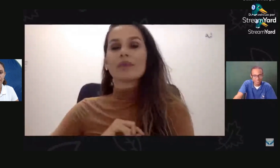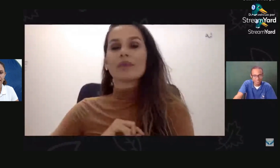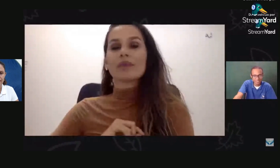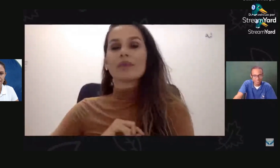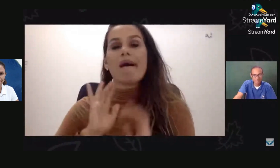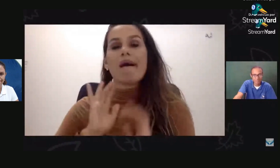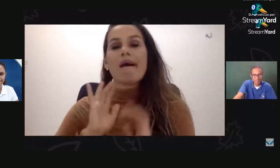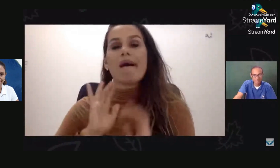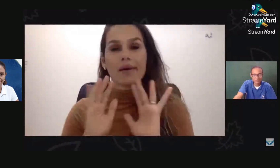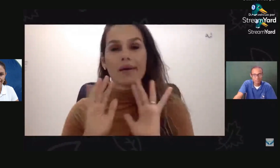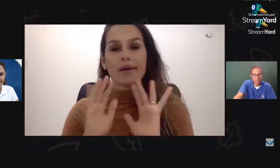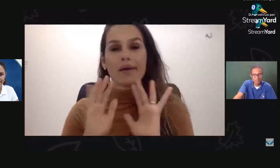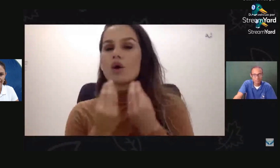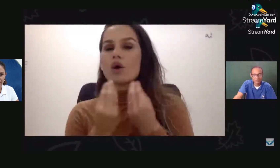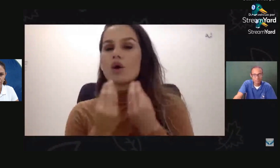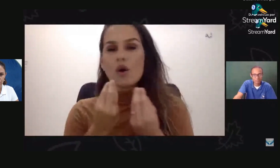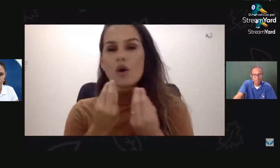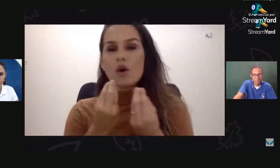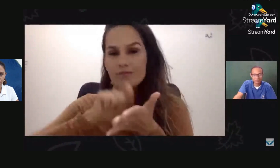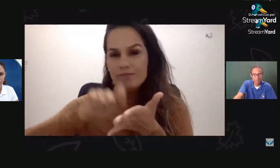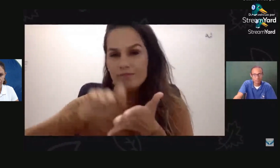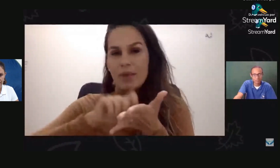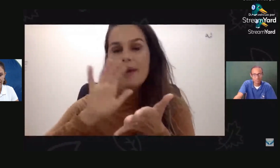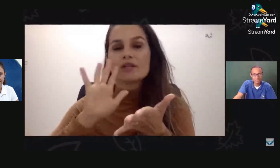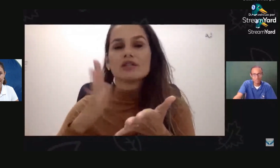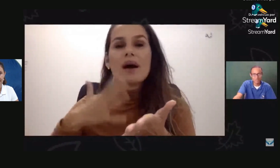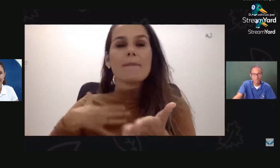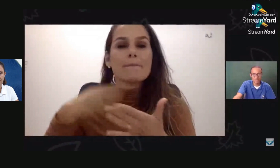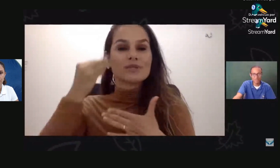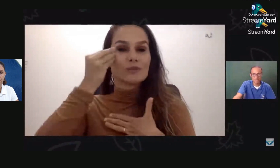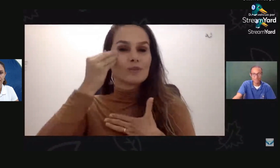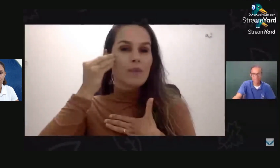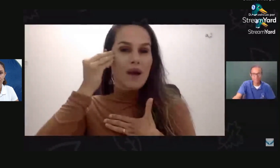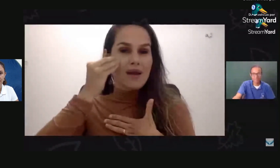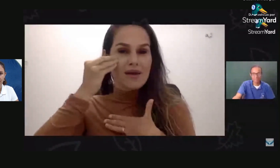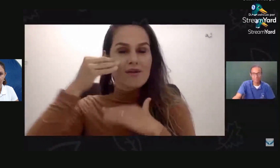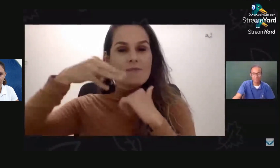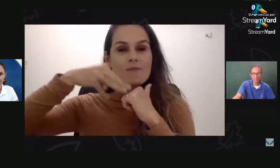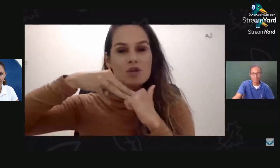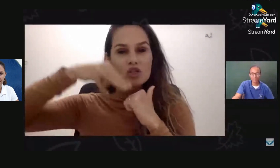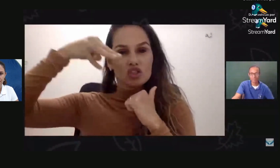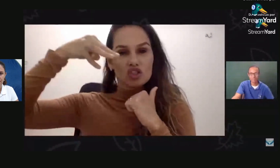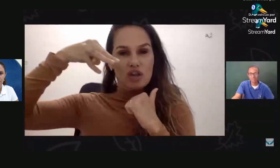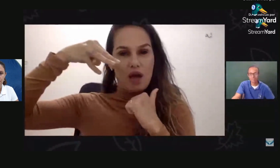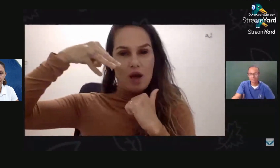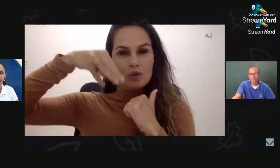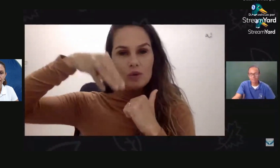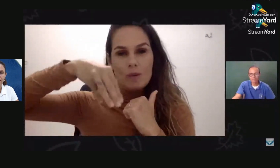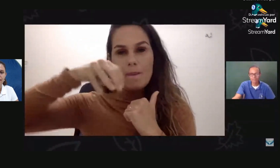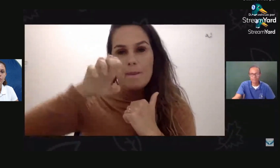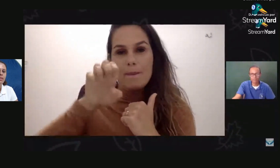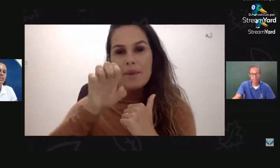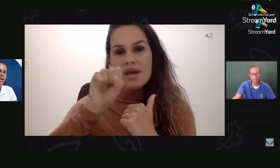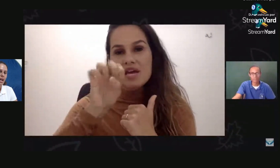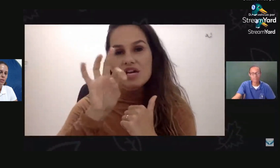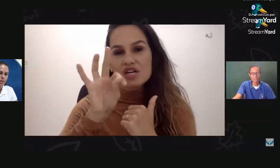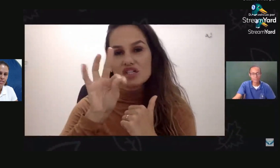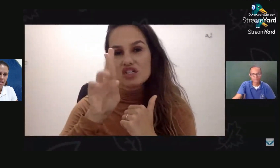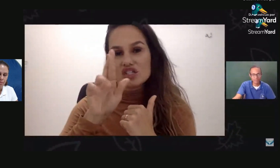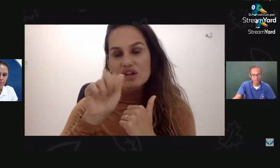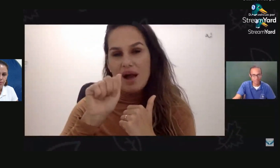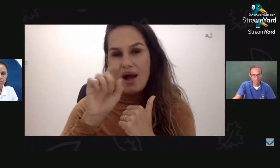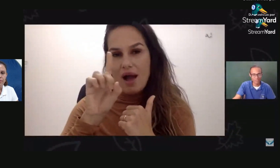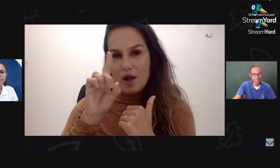língua portuguesa. Então, como que foi essa escrita, esse processo de escrita? Né? As minhas experiências no mestrado,